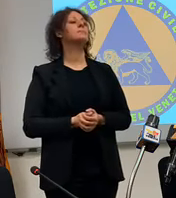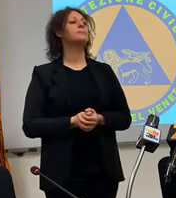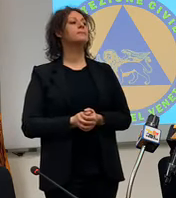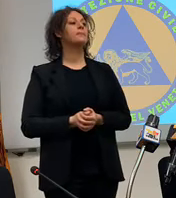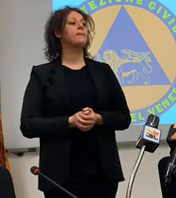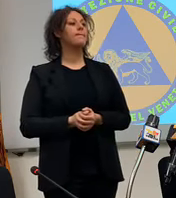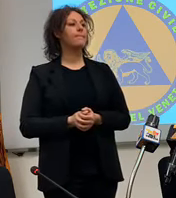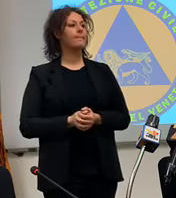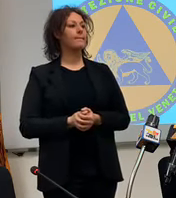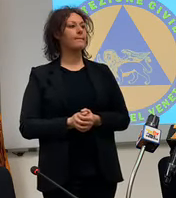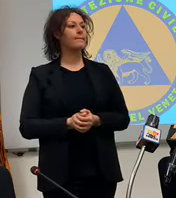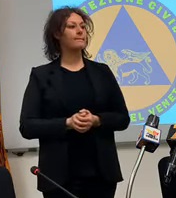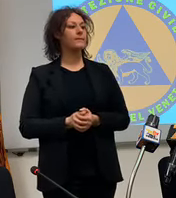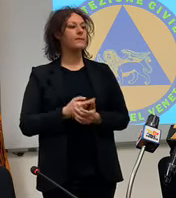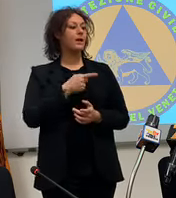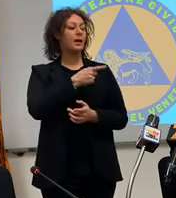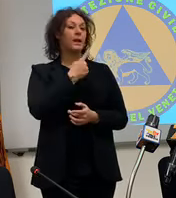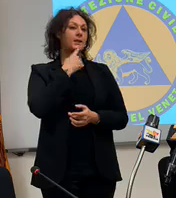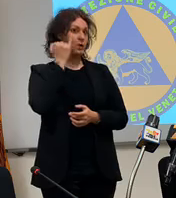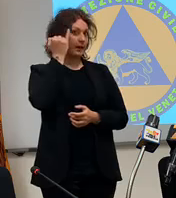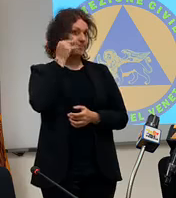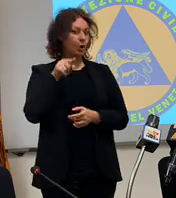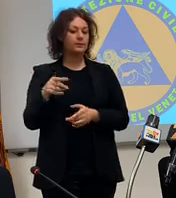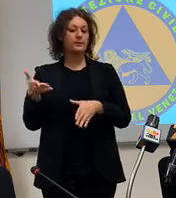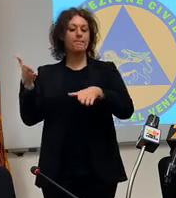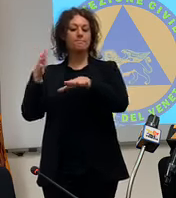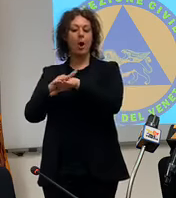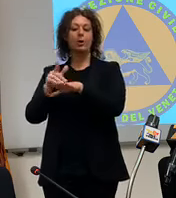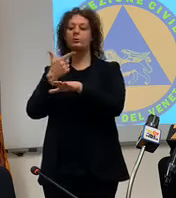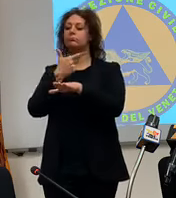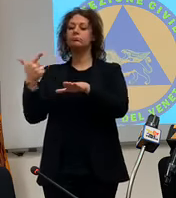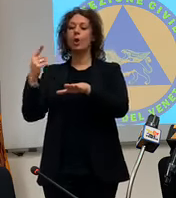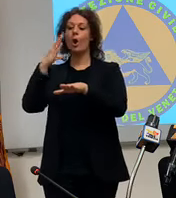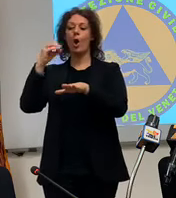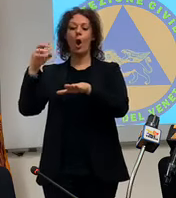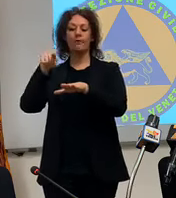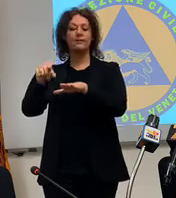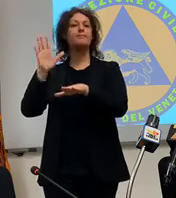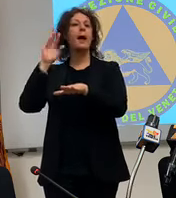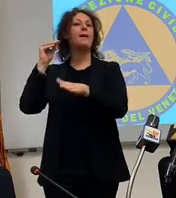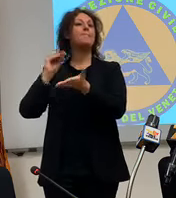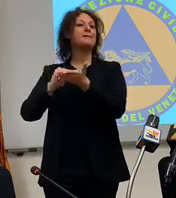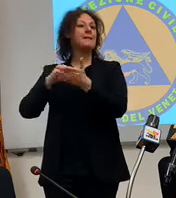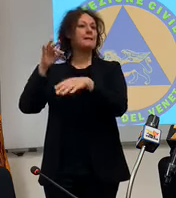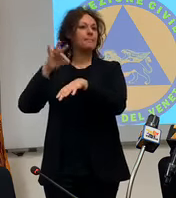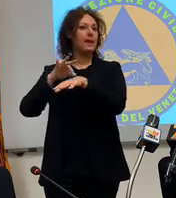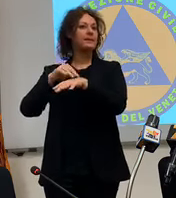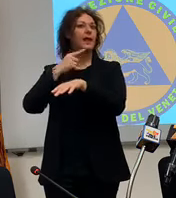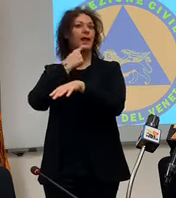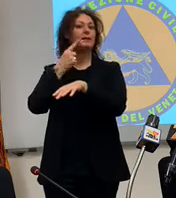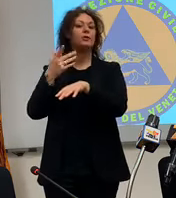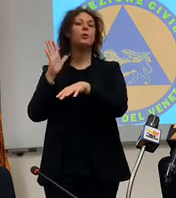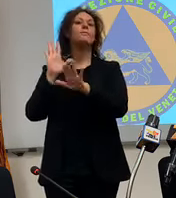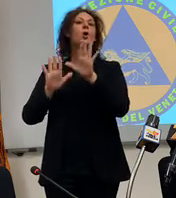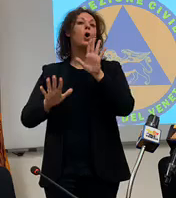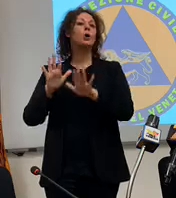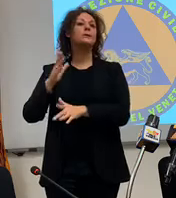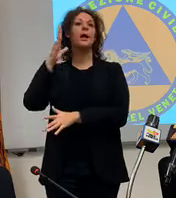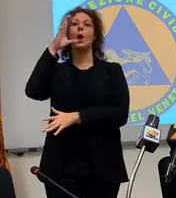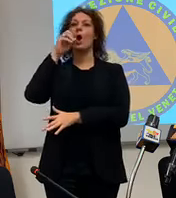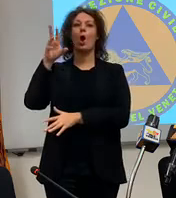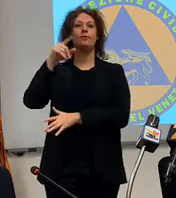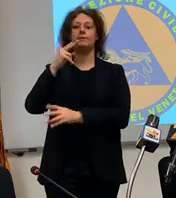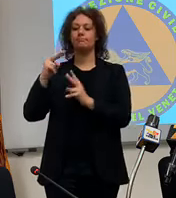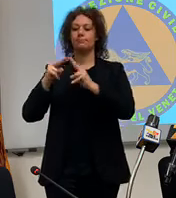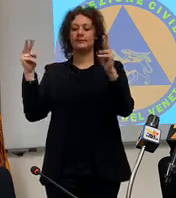covid non diagnosticato viceversa sarebbe incomprensibile Beh potrebbe potrebbe essere collegato